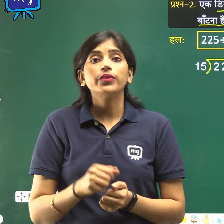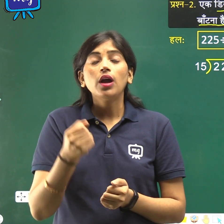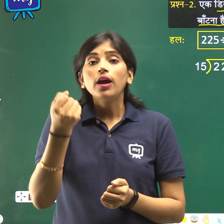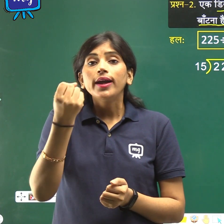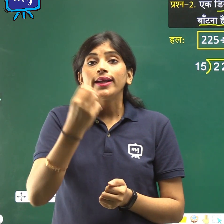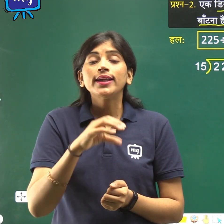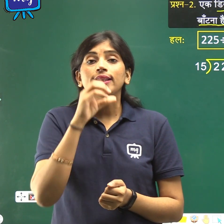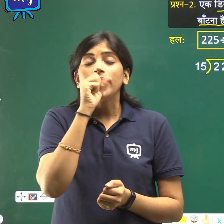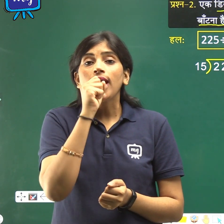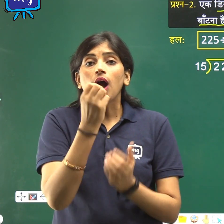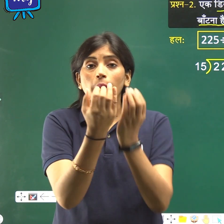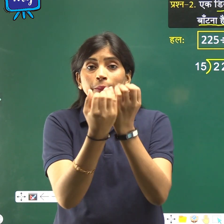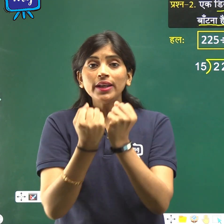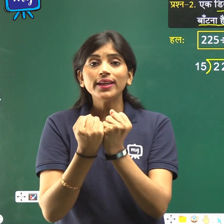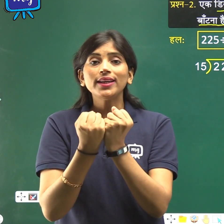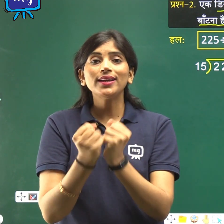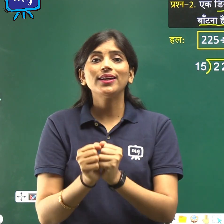कितने आम मिलेंगे?